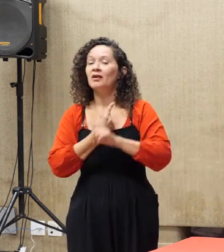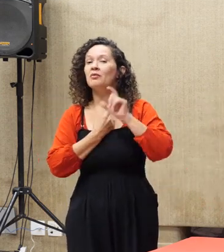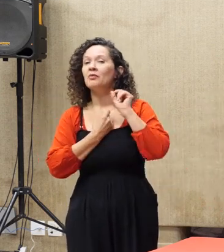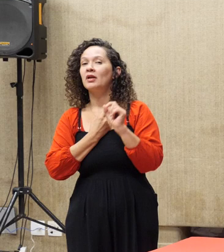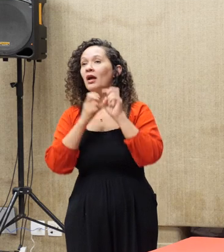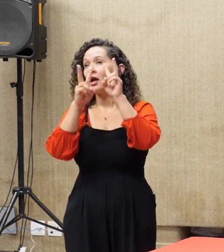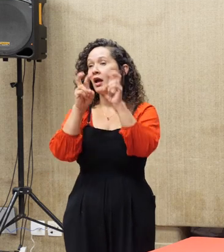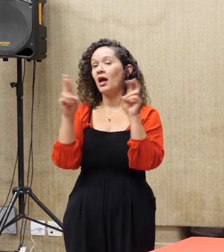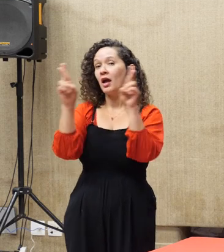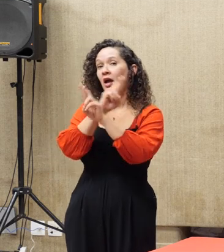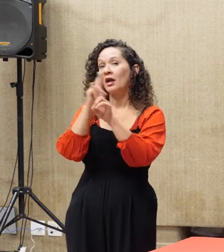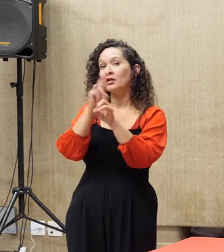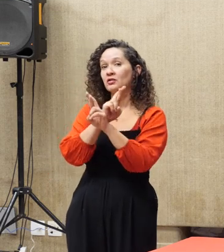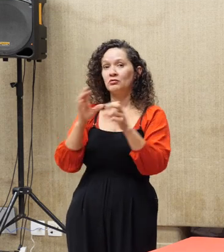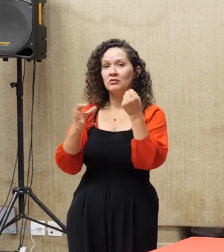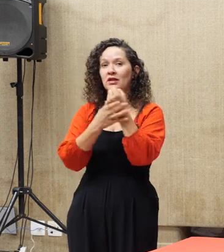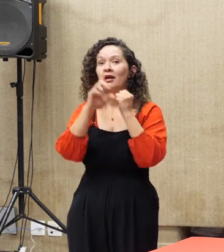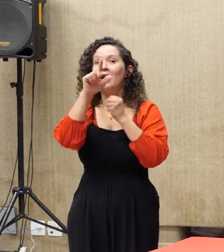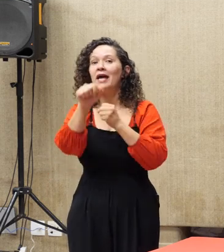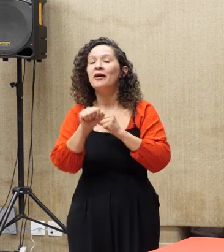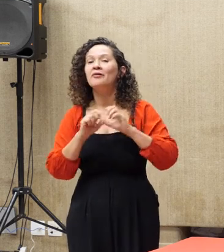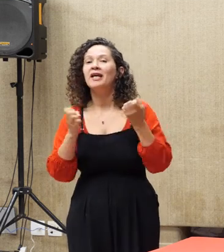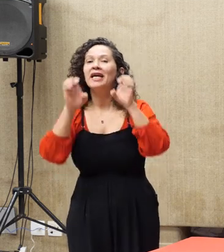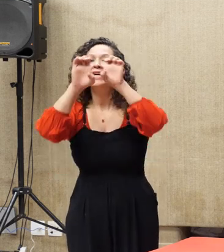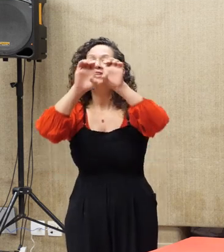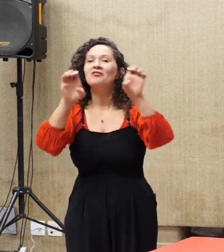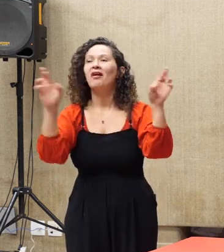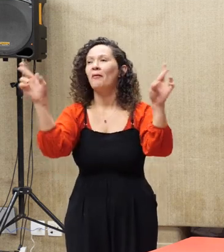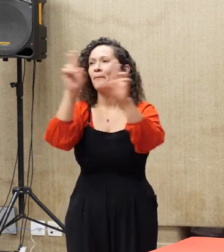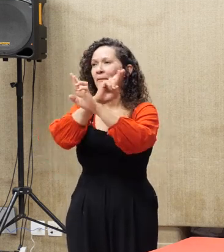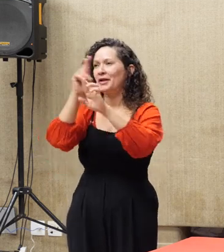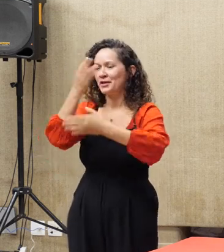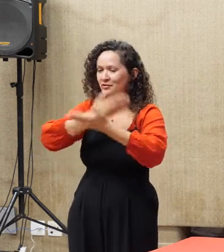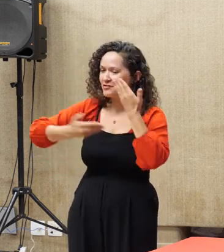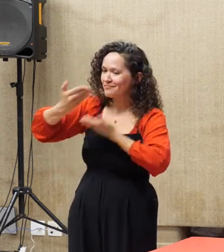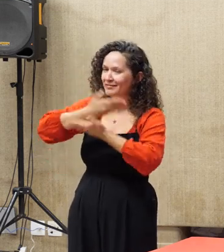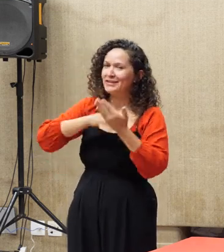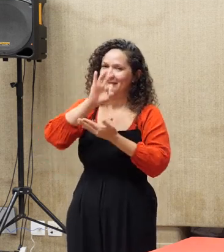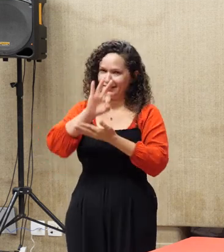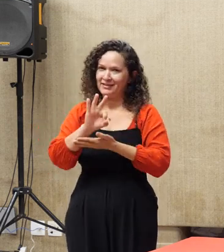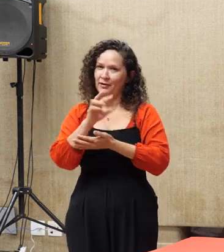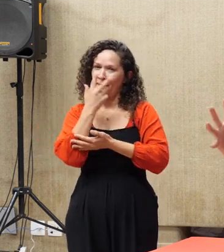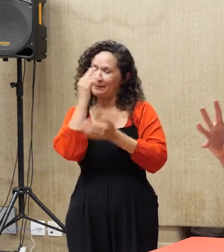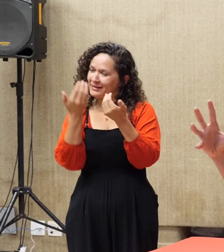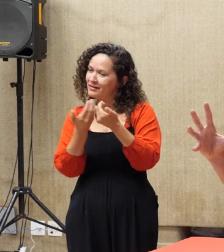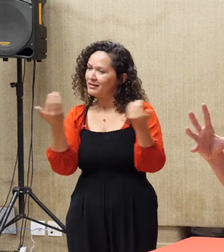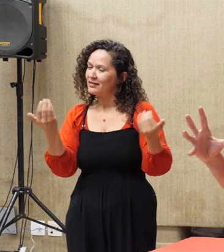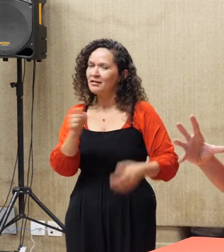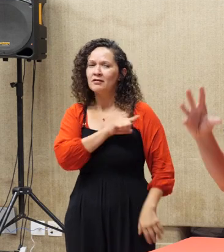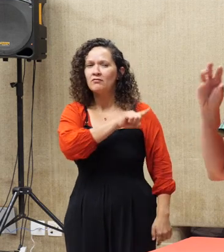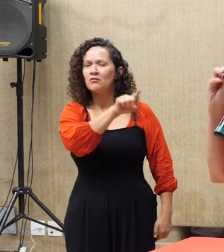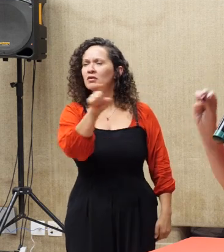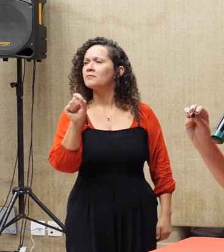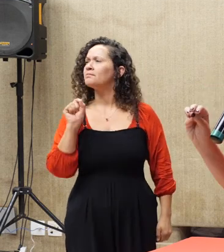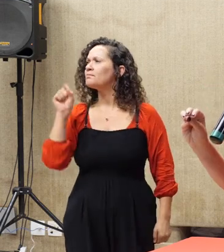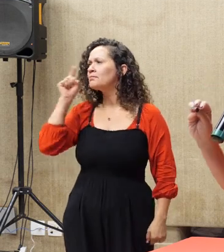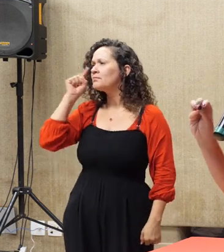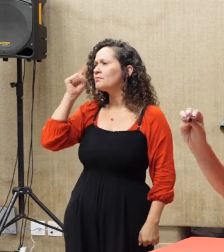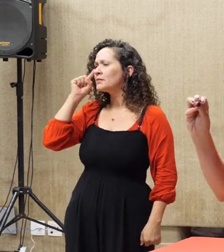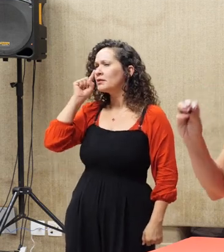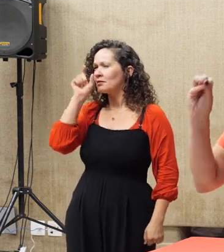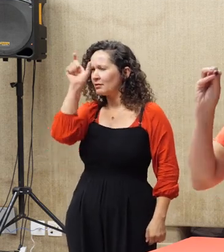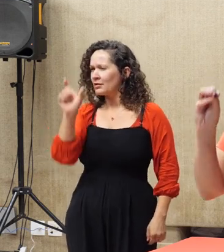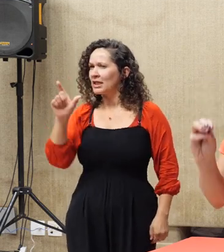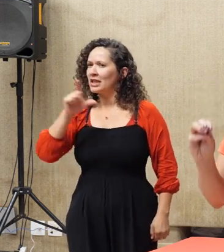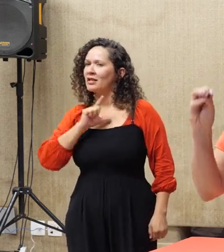de segurança é estruturação de rede. Tá certo? Quem aqui pensa, né?